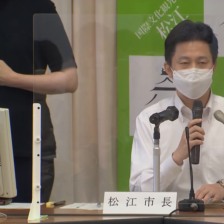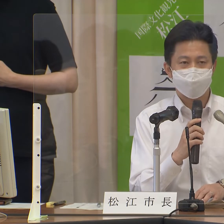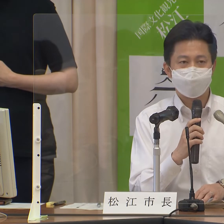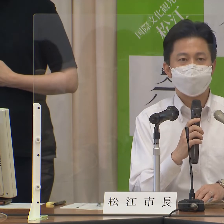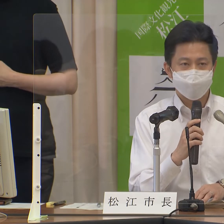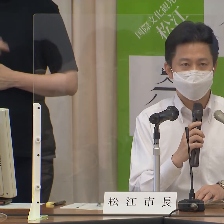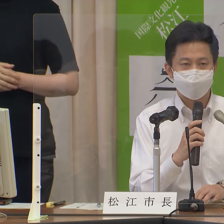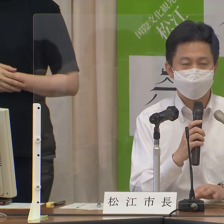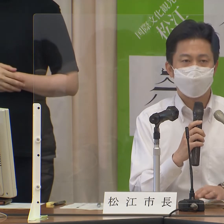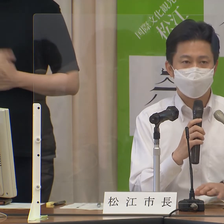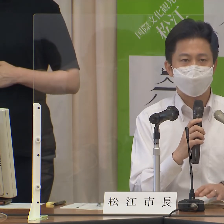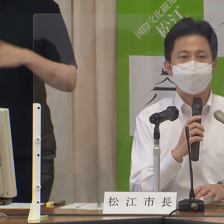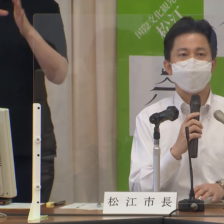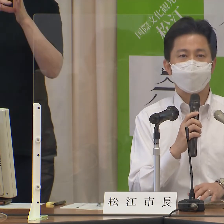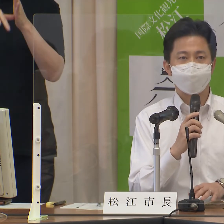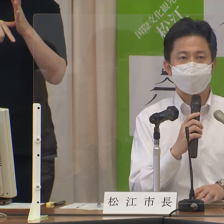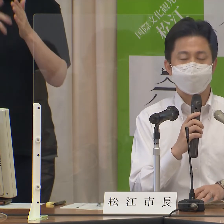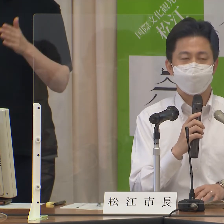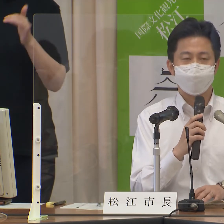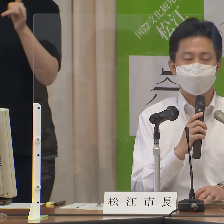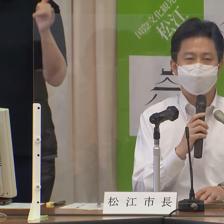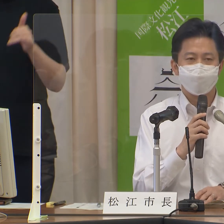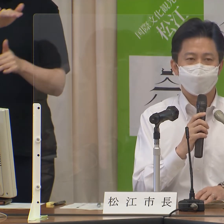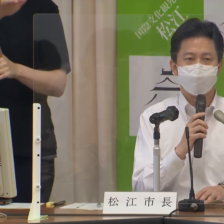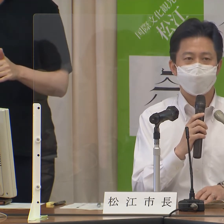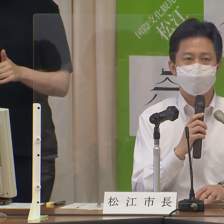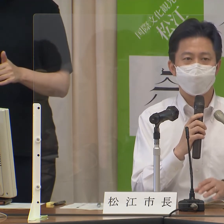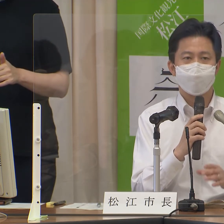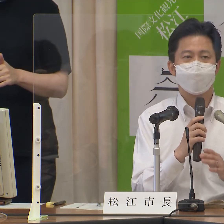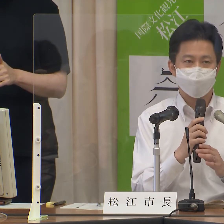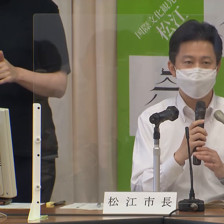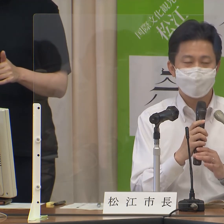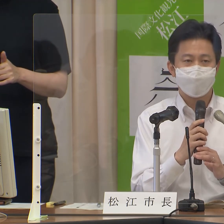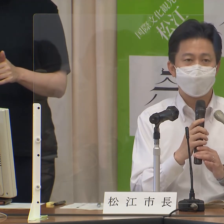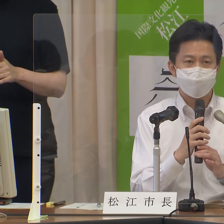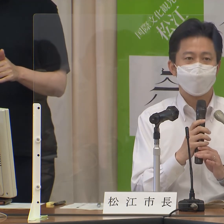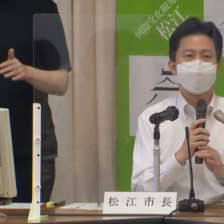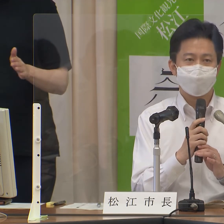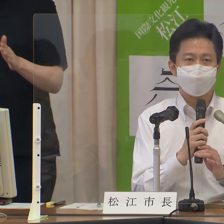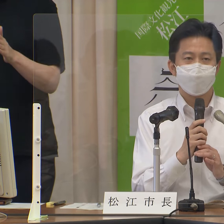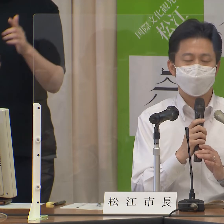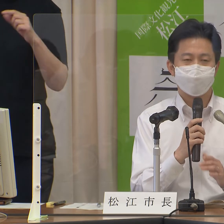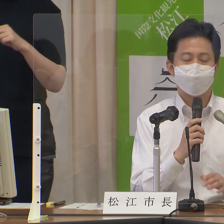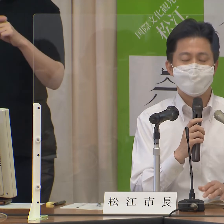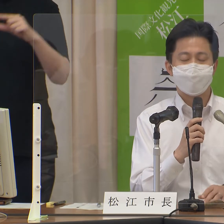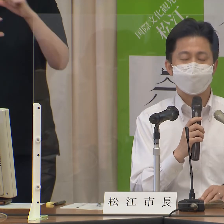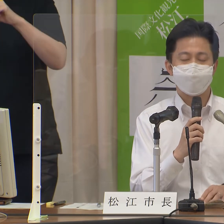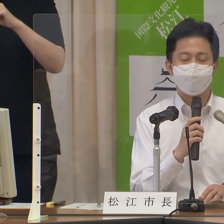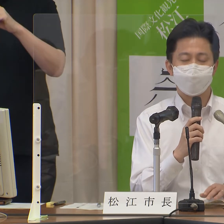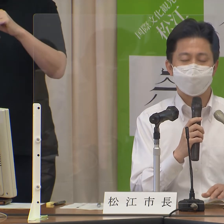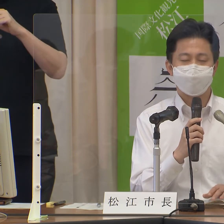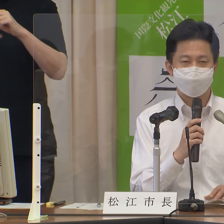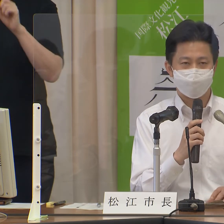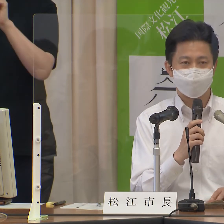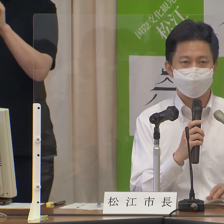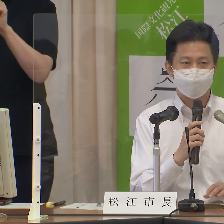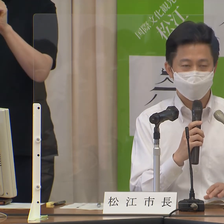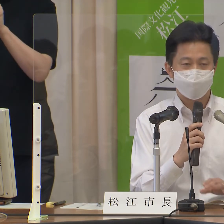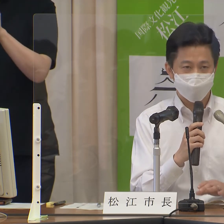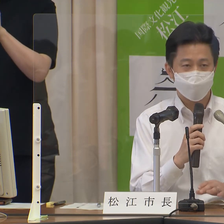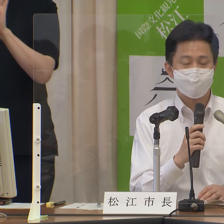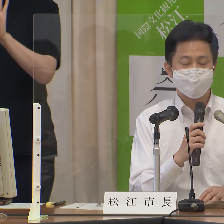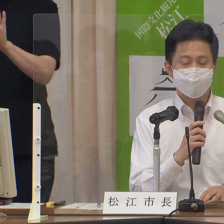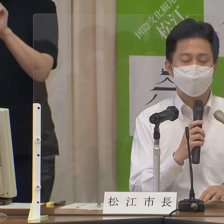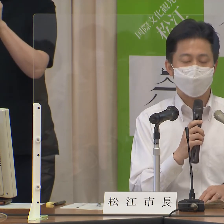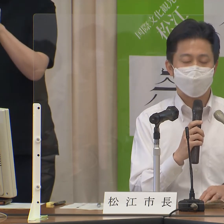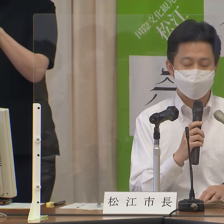そういった際に、まあ、市民の皆様には感染防止対策のよりその徹底、まあ、今までのですね、基本的な感染防止対策について